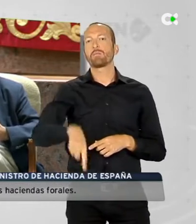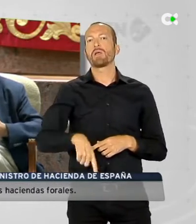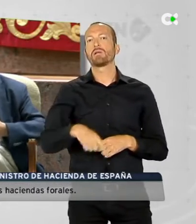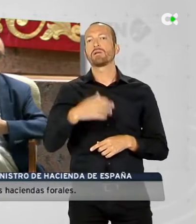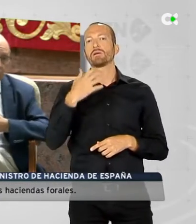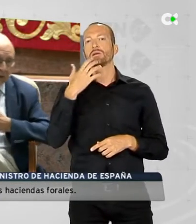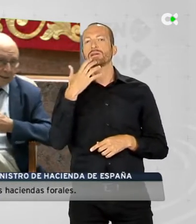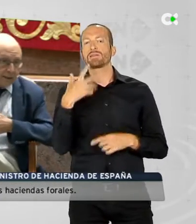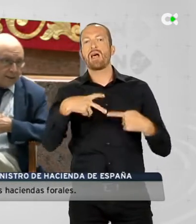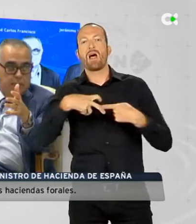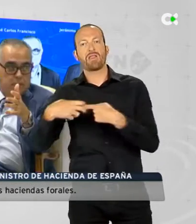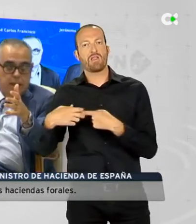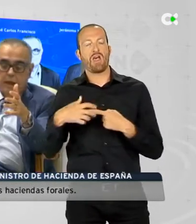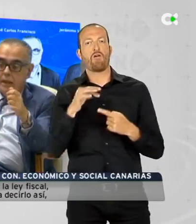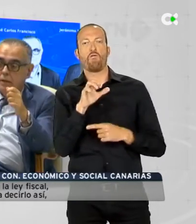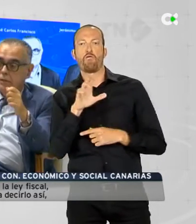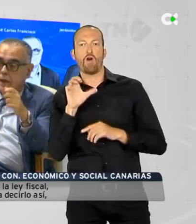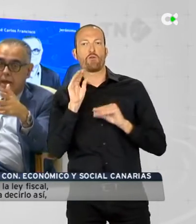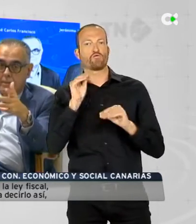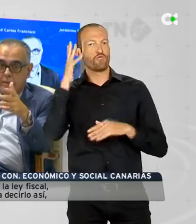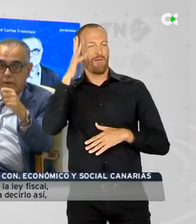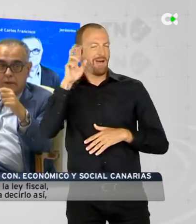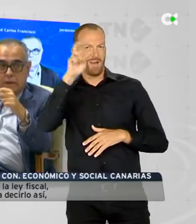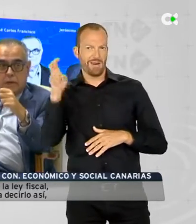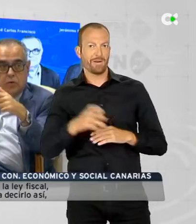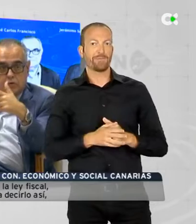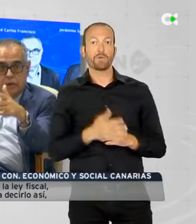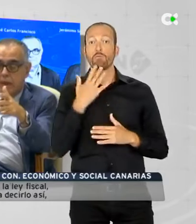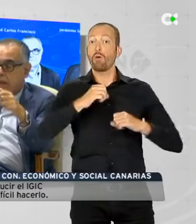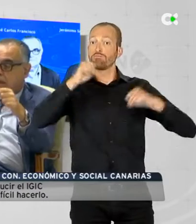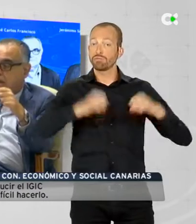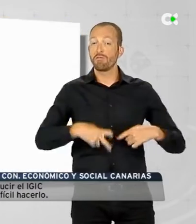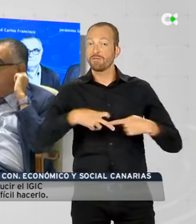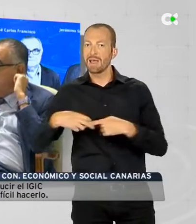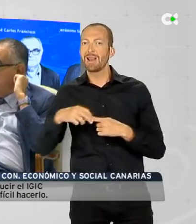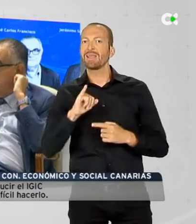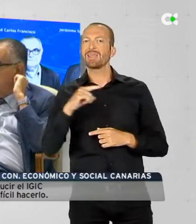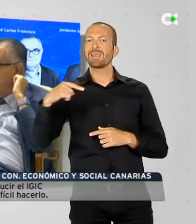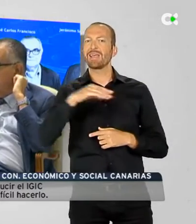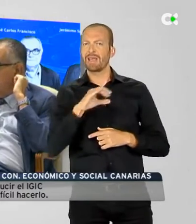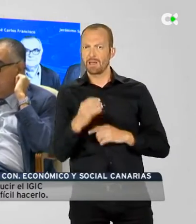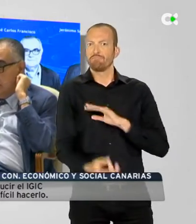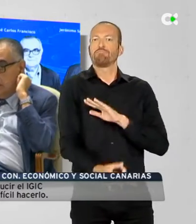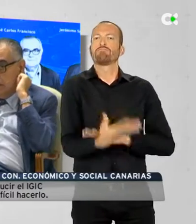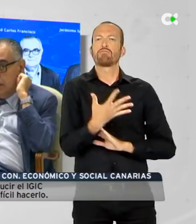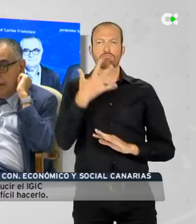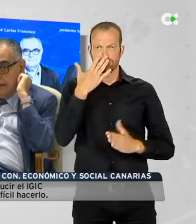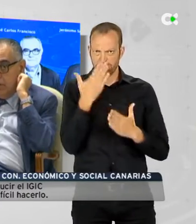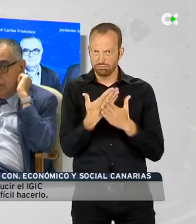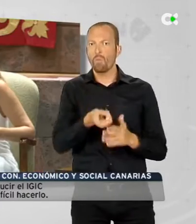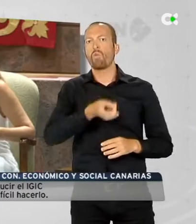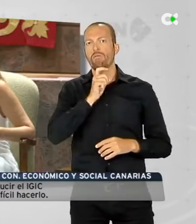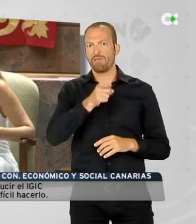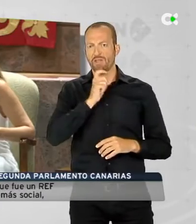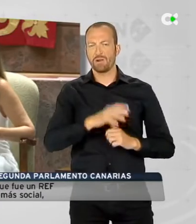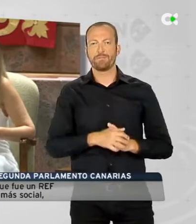con las haciendas forales. Aprobar la ley fiscal, vamos a decir así, introducir el IGIC, y fue difícil